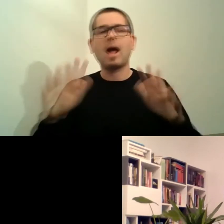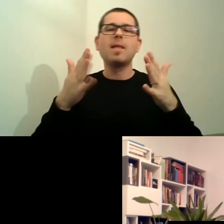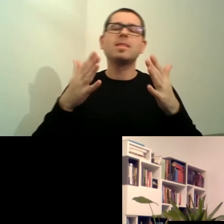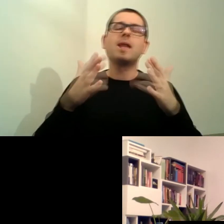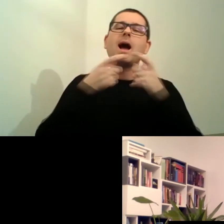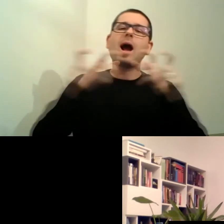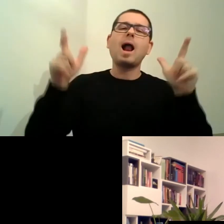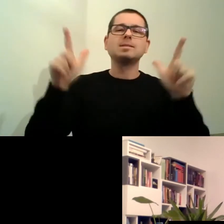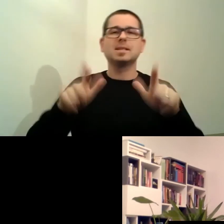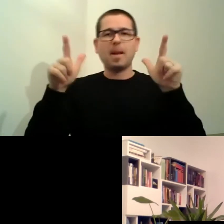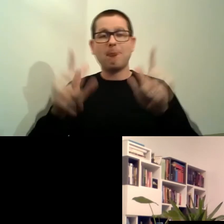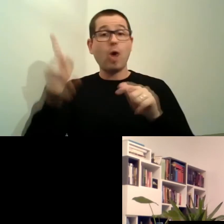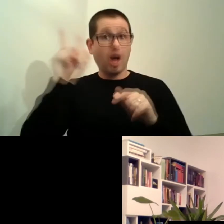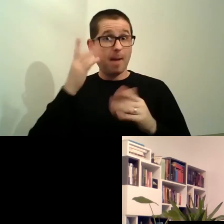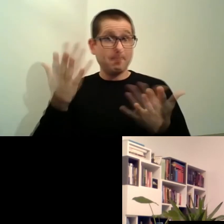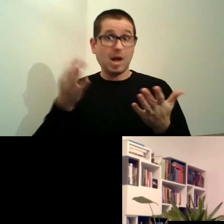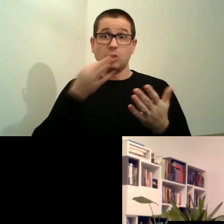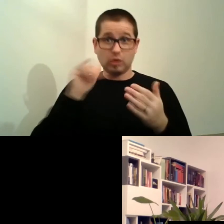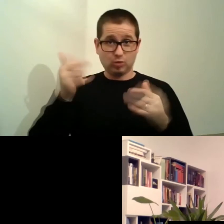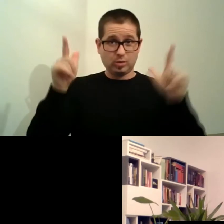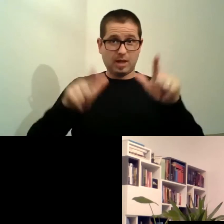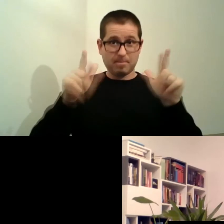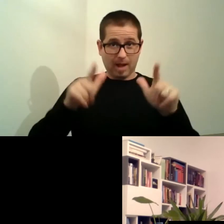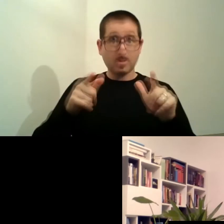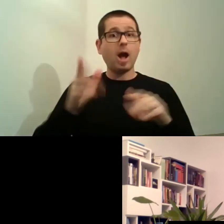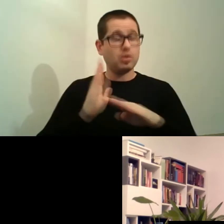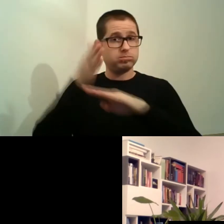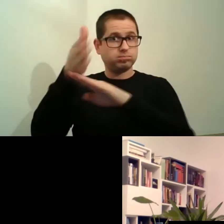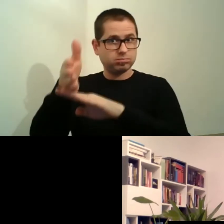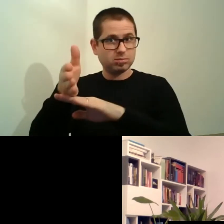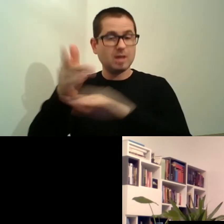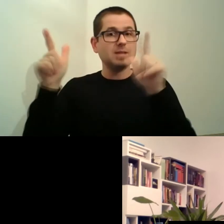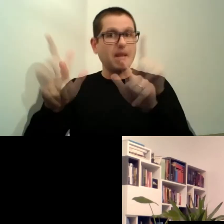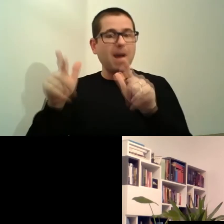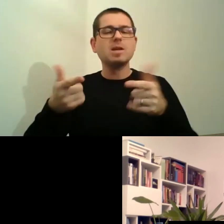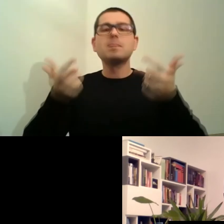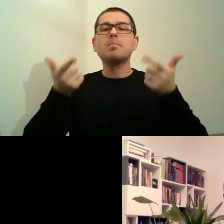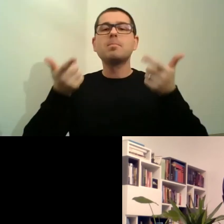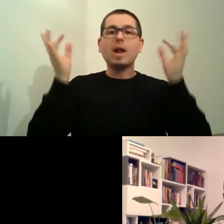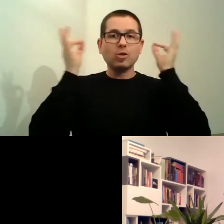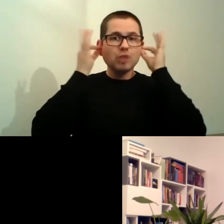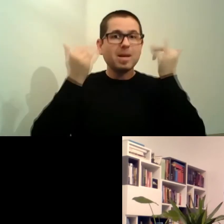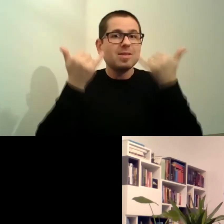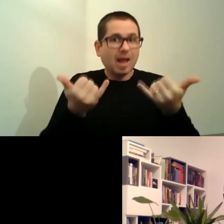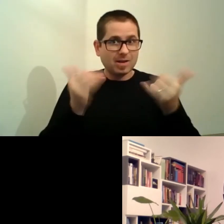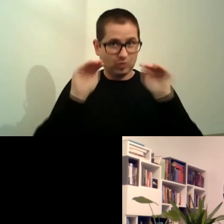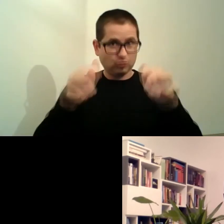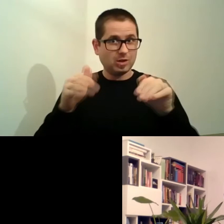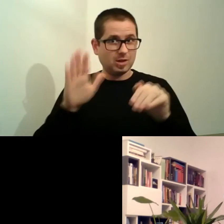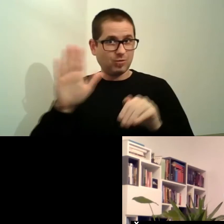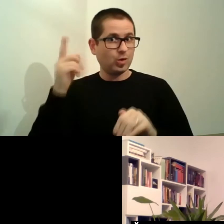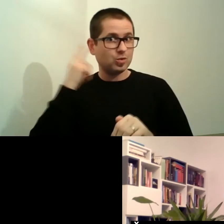zabav, vendar ko pa te so, ali greš na njih s profesionalnimi čepki, danes ščitiš sluh?